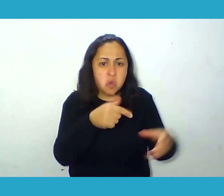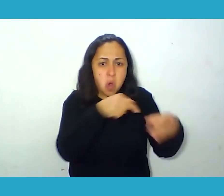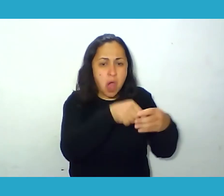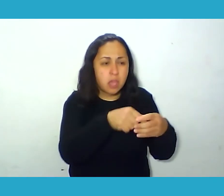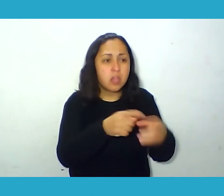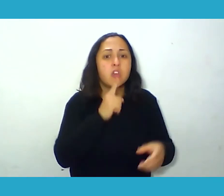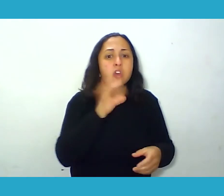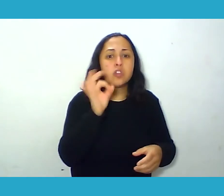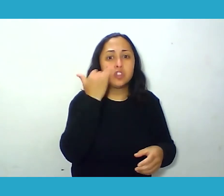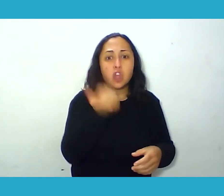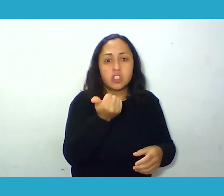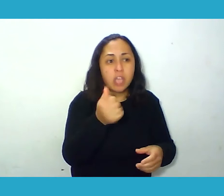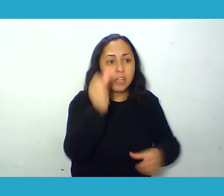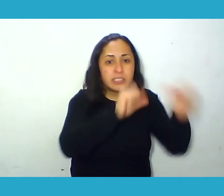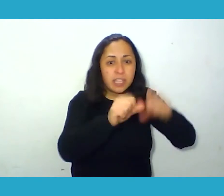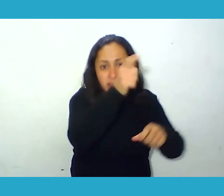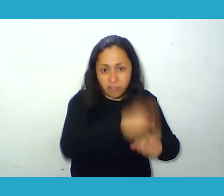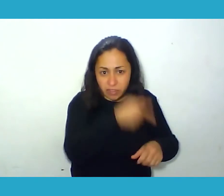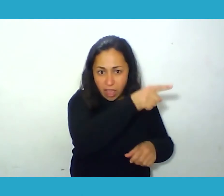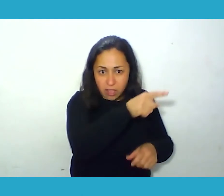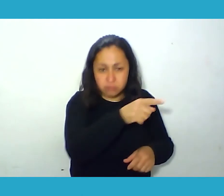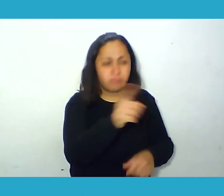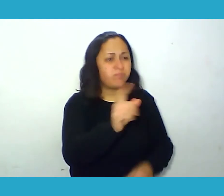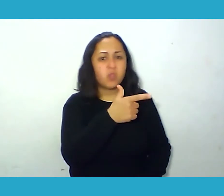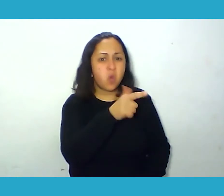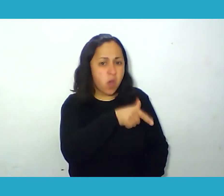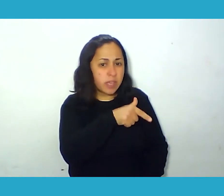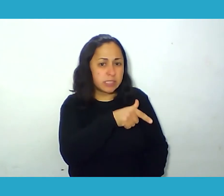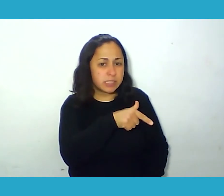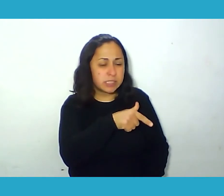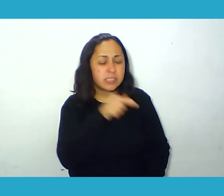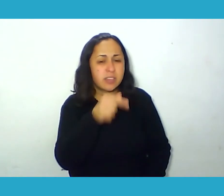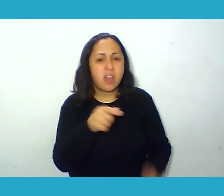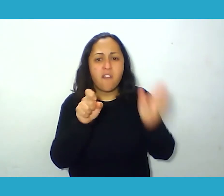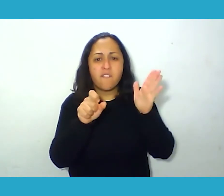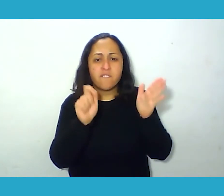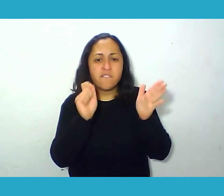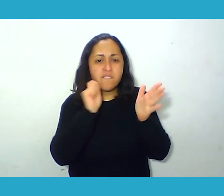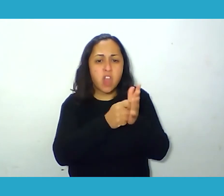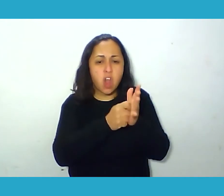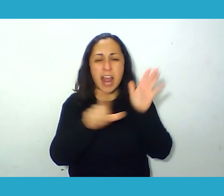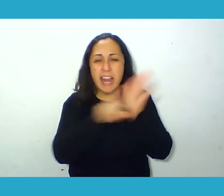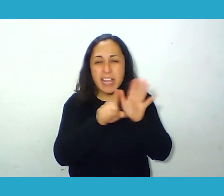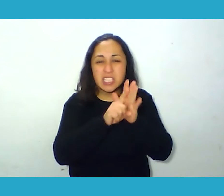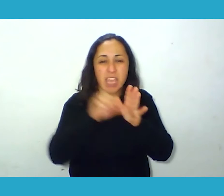estudios, que Toya no es científica. Plantea el rechazo de este proyecto de obra por violar normas nacionales, provinciales y